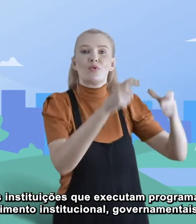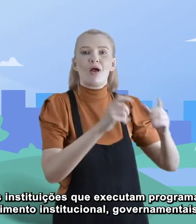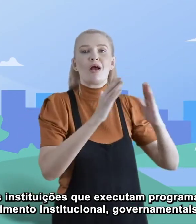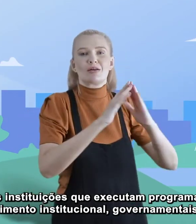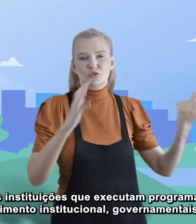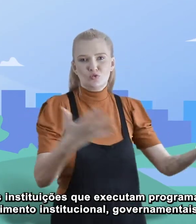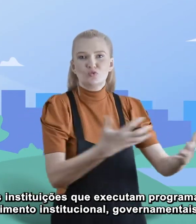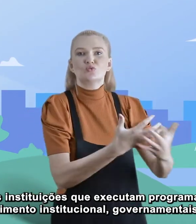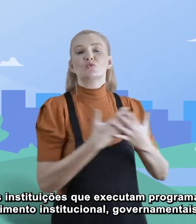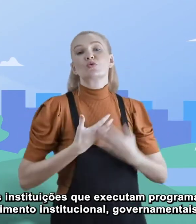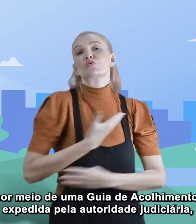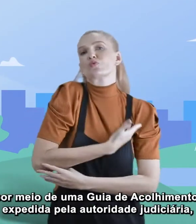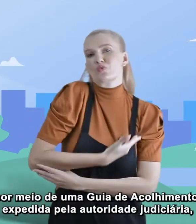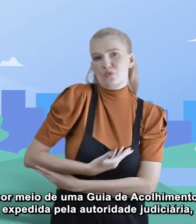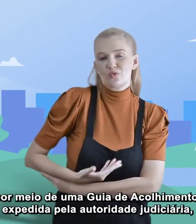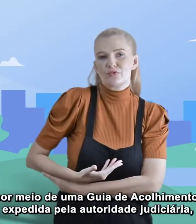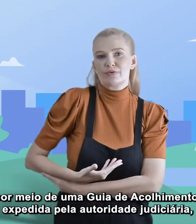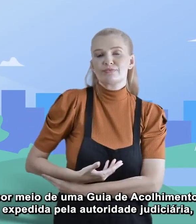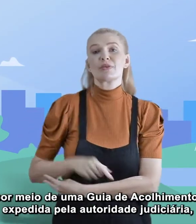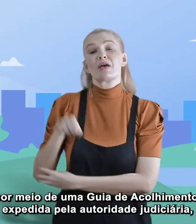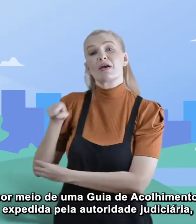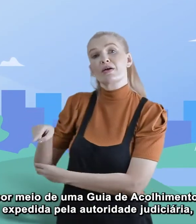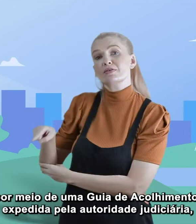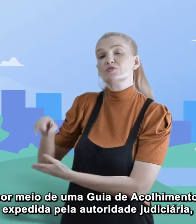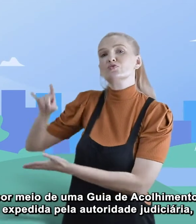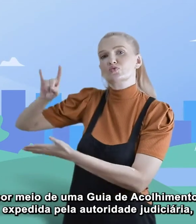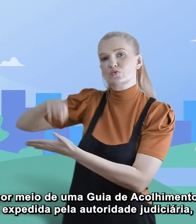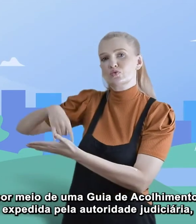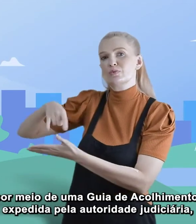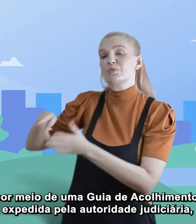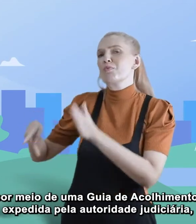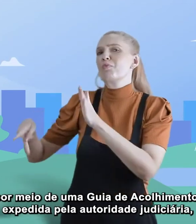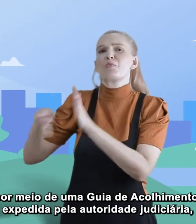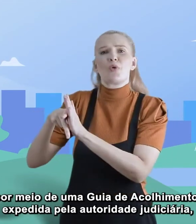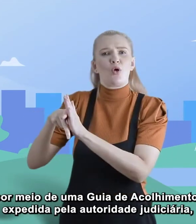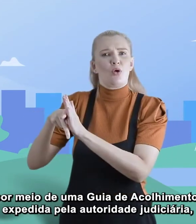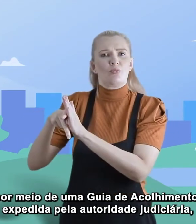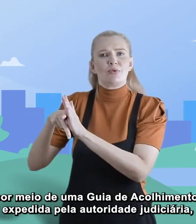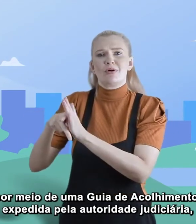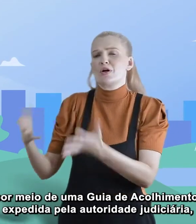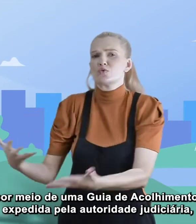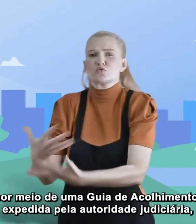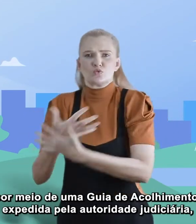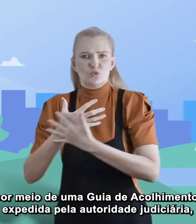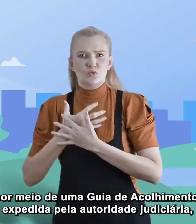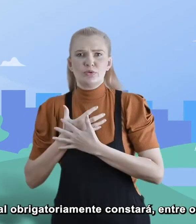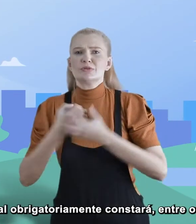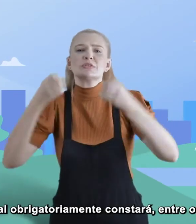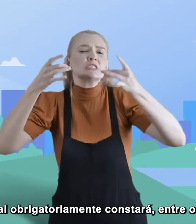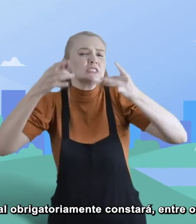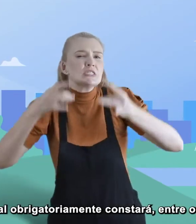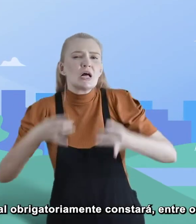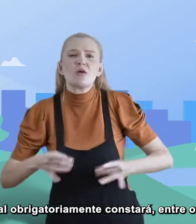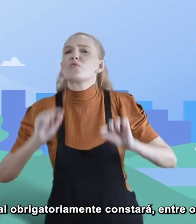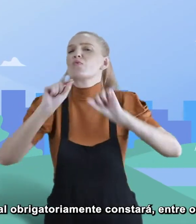governamentais ou não, por meio de uma guia de acolhimento, expedida pela autoridade judiciária, na qual